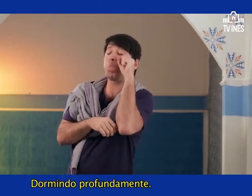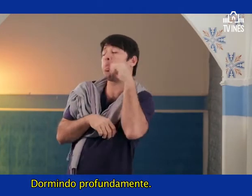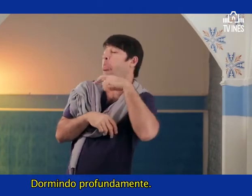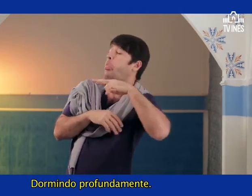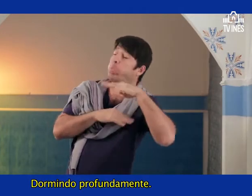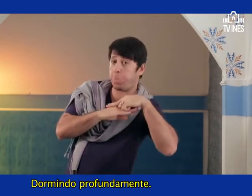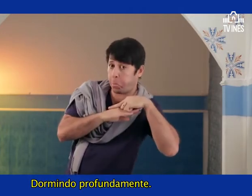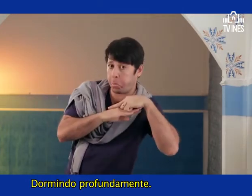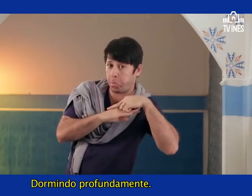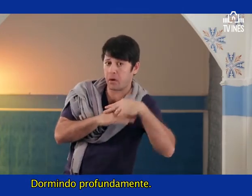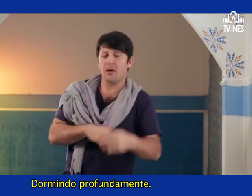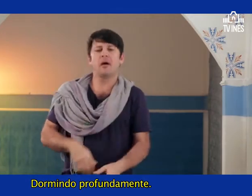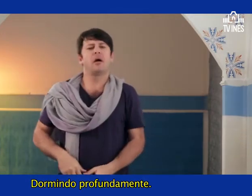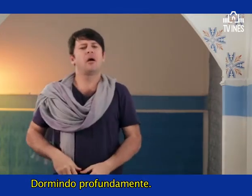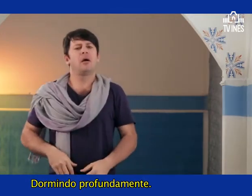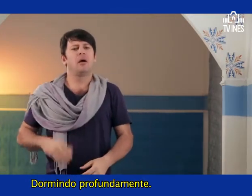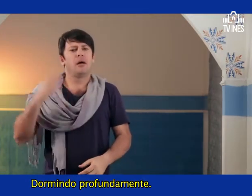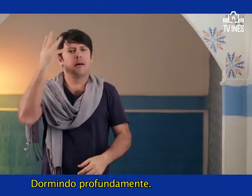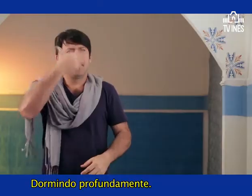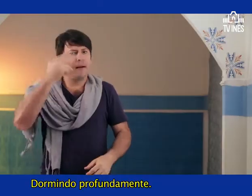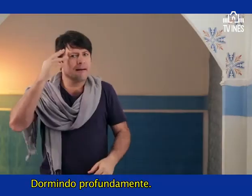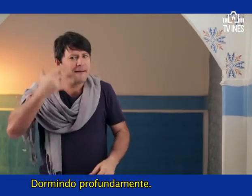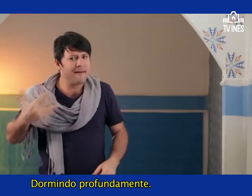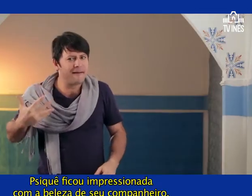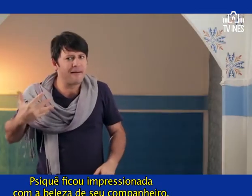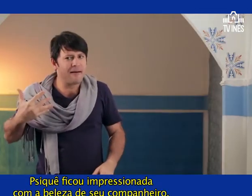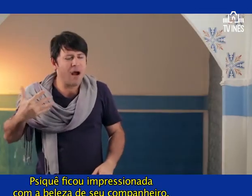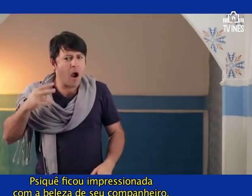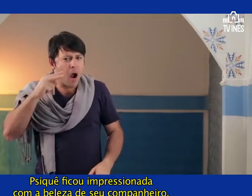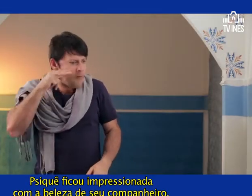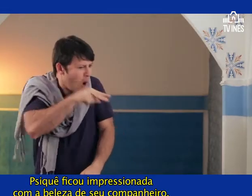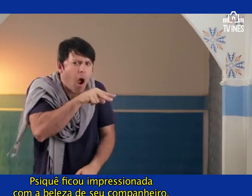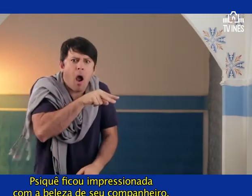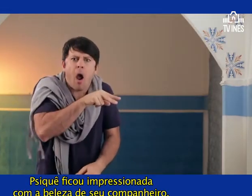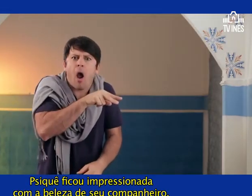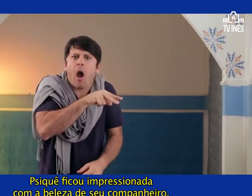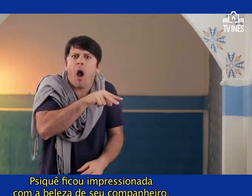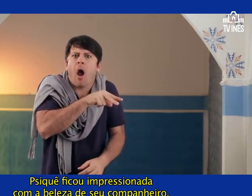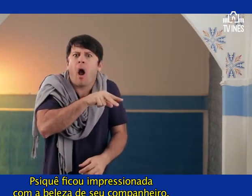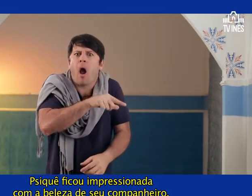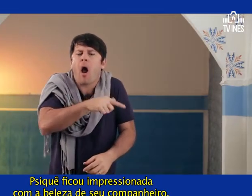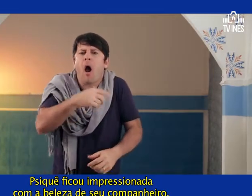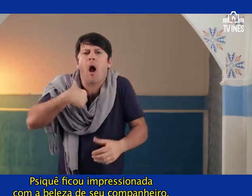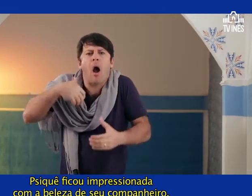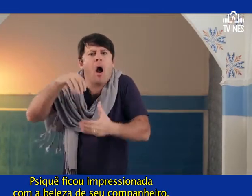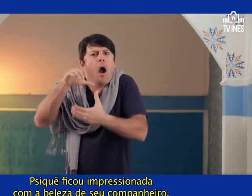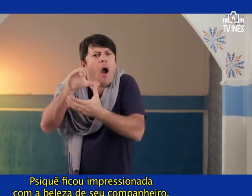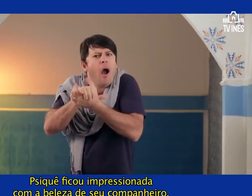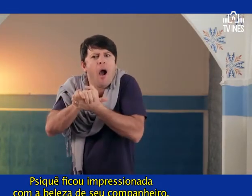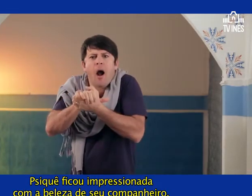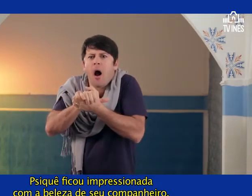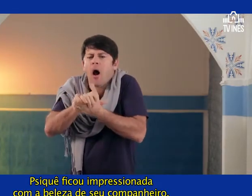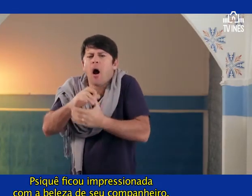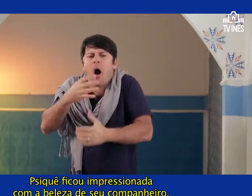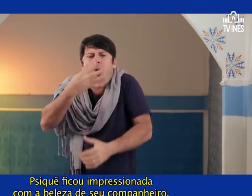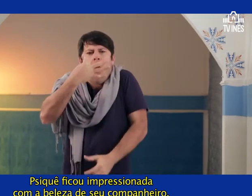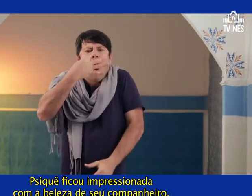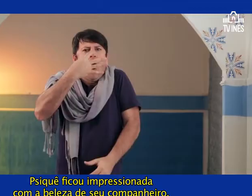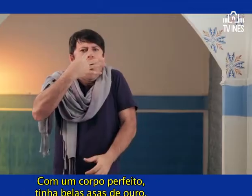Dormindo profundamente, Psyche ficou impressionada com a beleza de seu companheiro. Com o